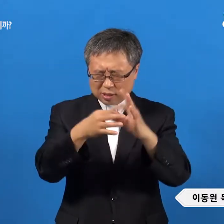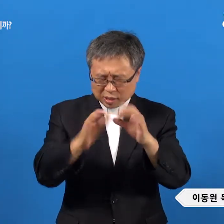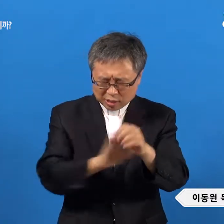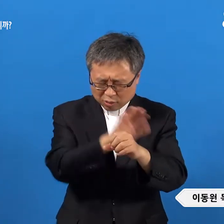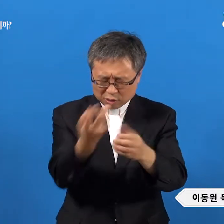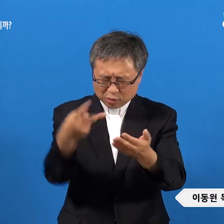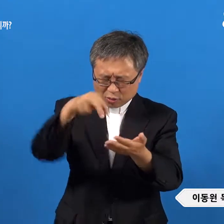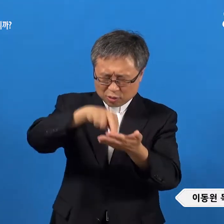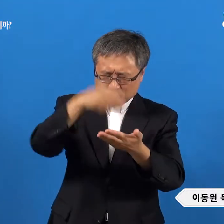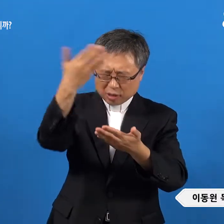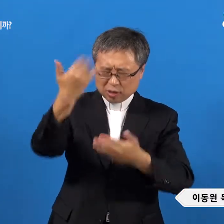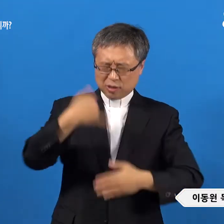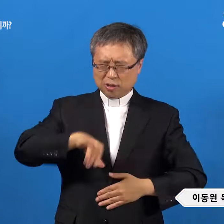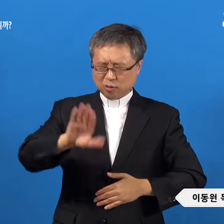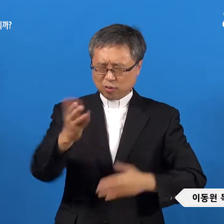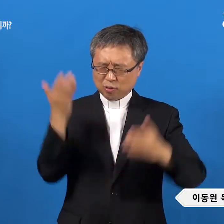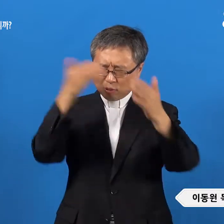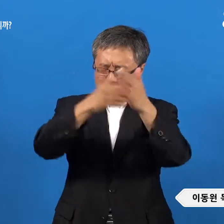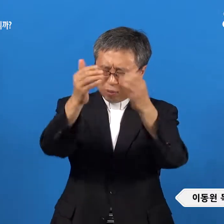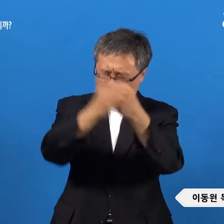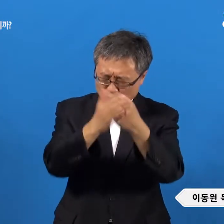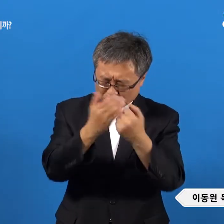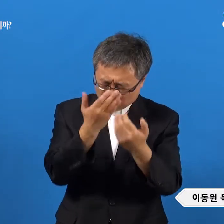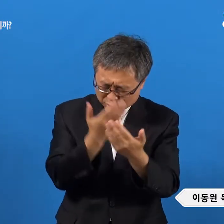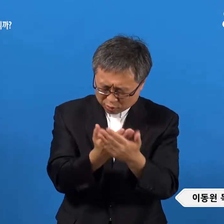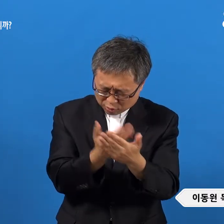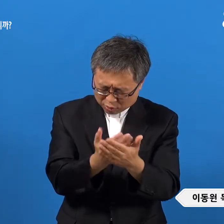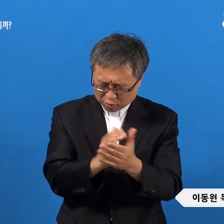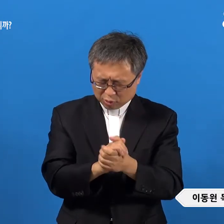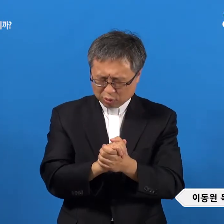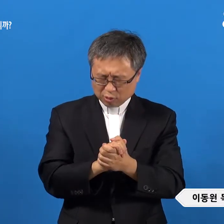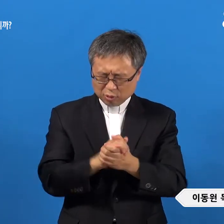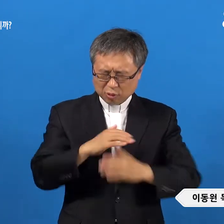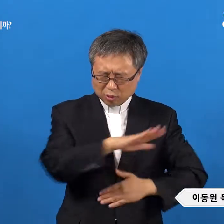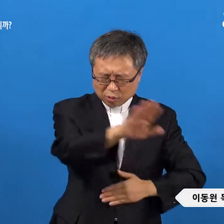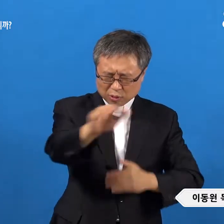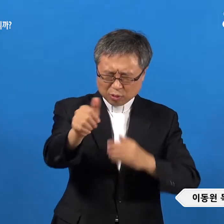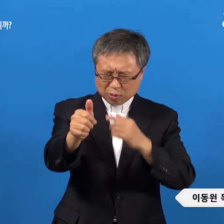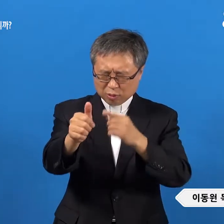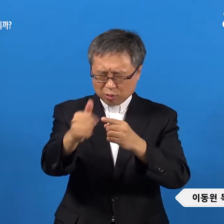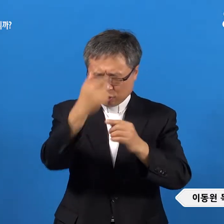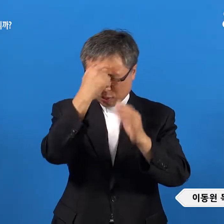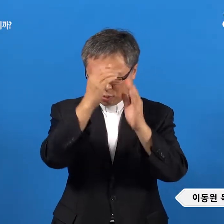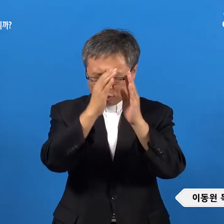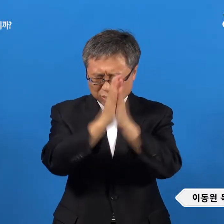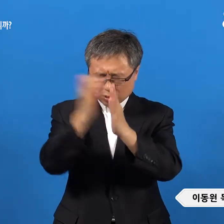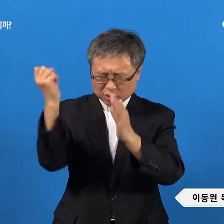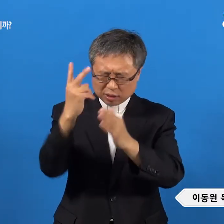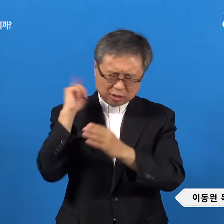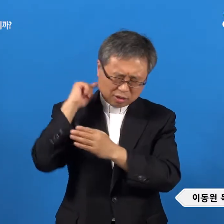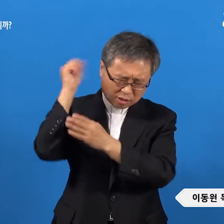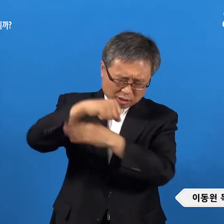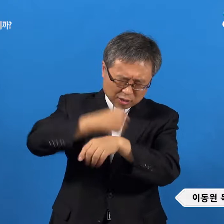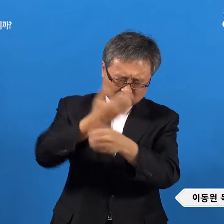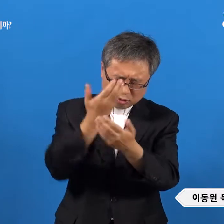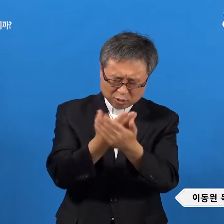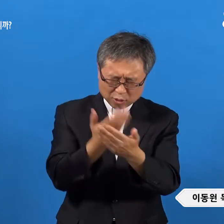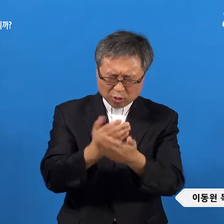당신의 자녀들이 되도록 도와주시옵소서. 우리에게 기도를 되돌려 주시옵소서. 우리에게